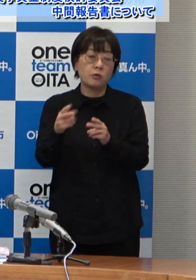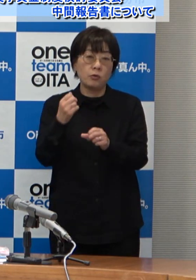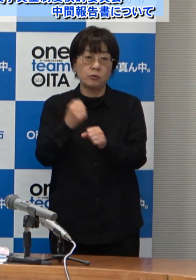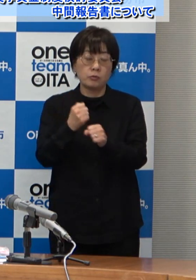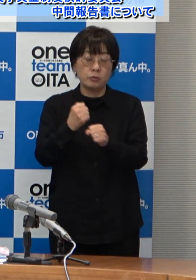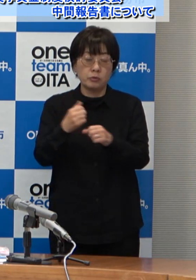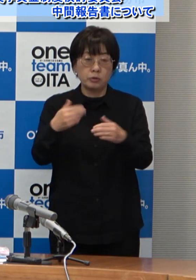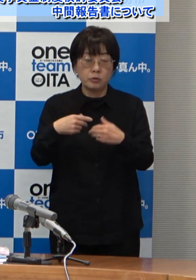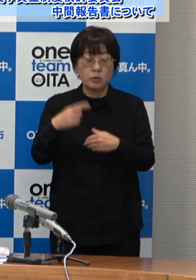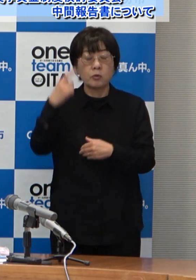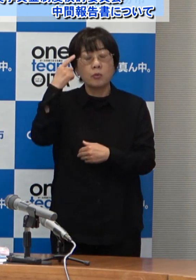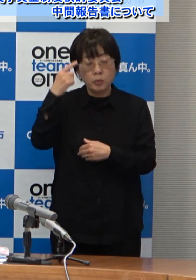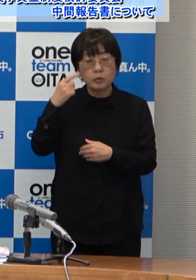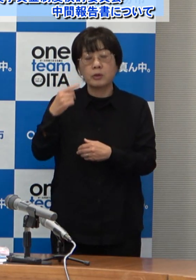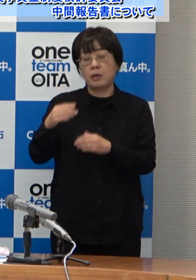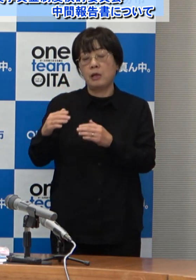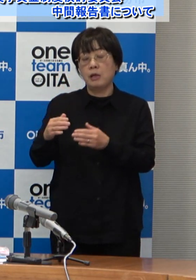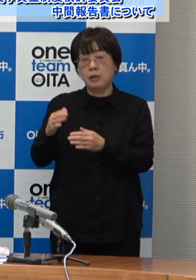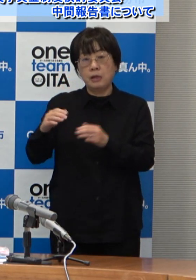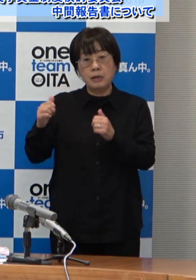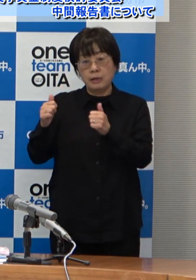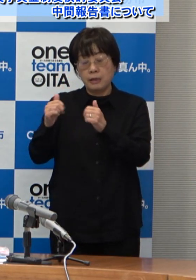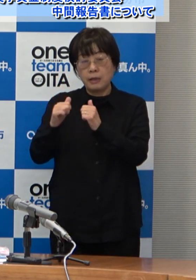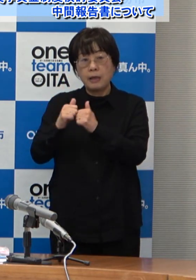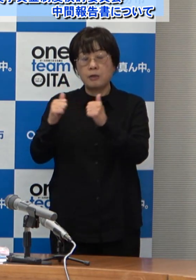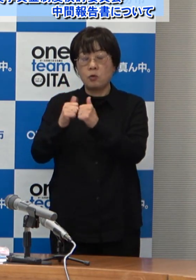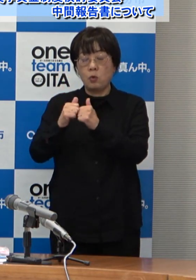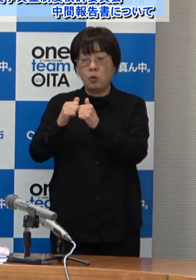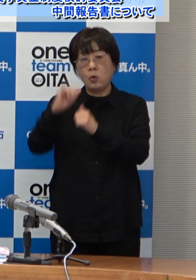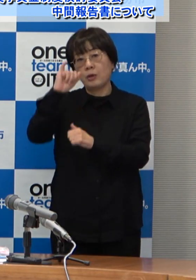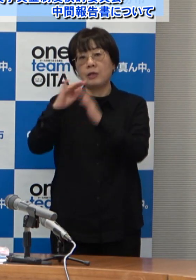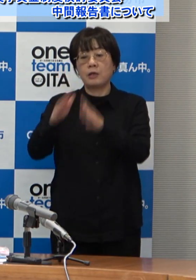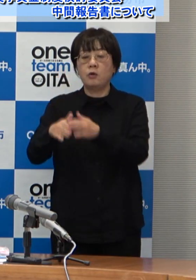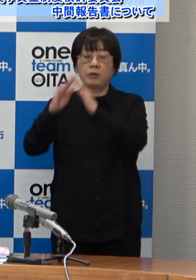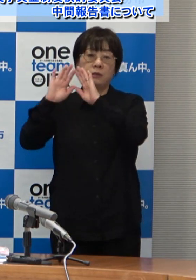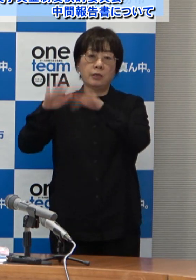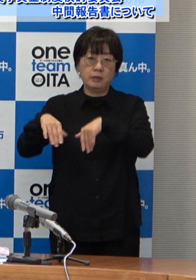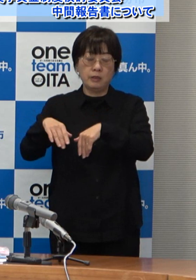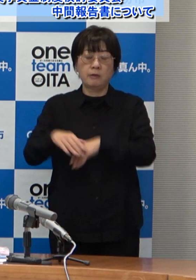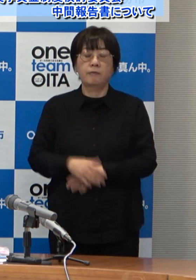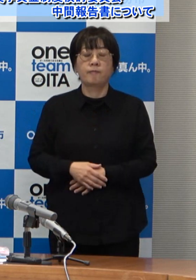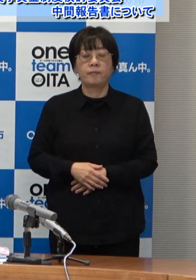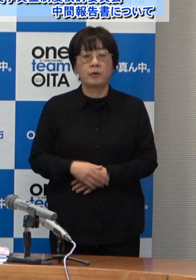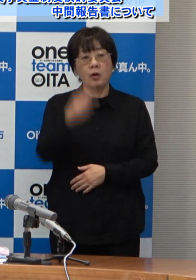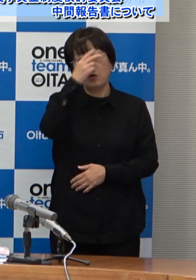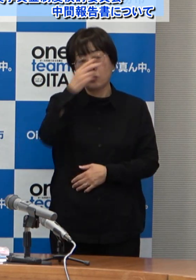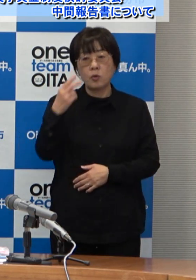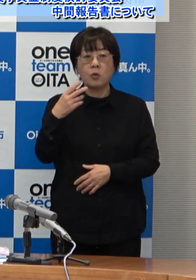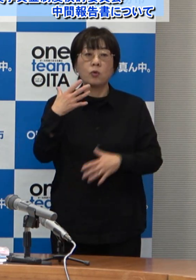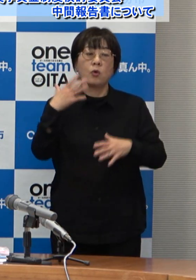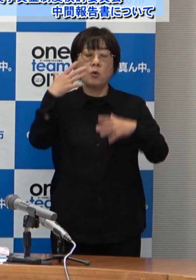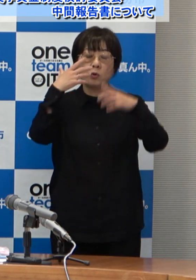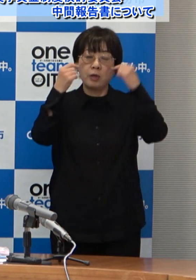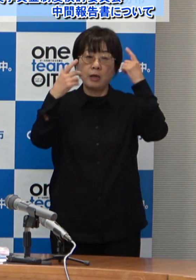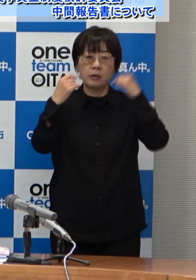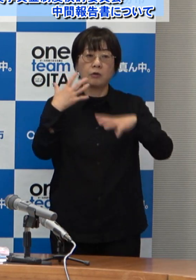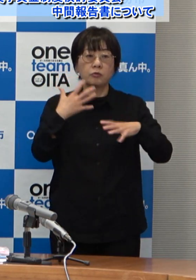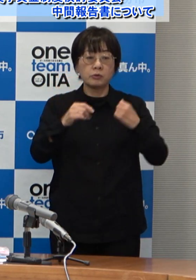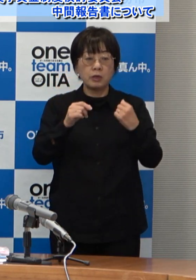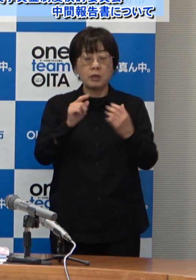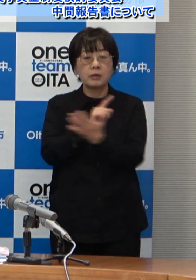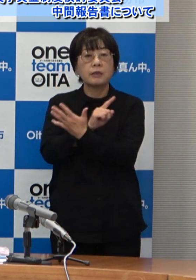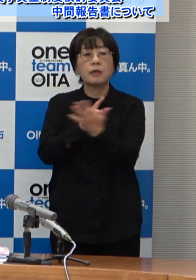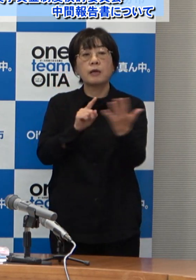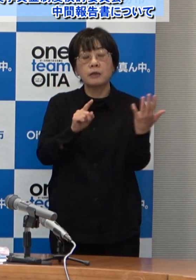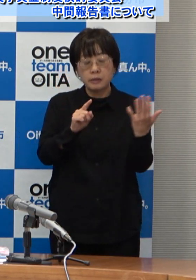たわけです現行の大市の小学資金制度は高校生大学生を対象とした無理市の太陽